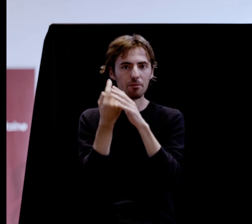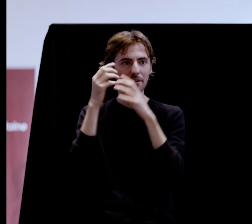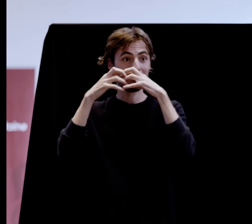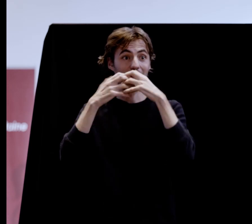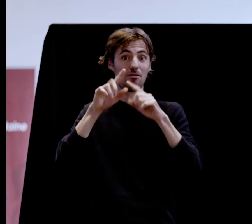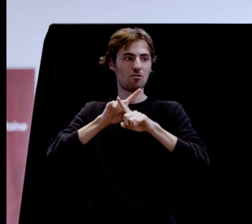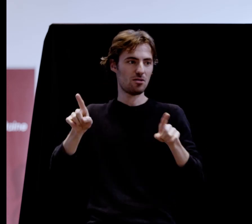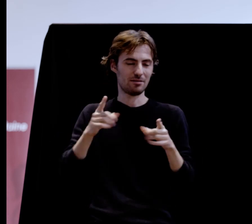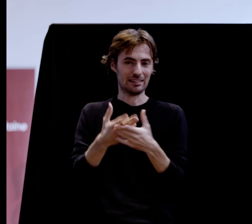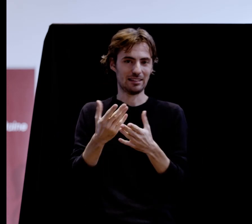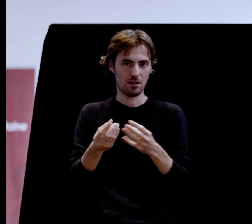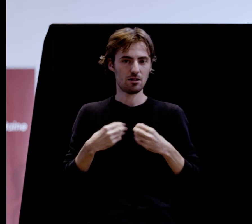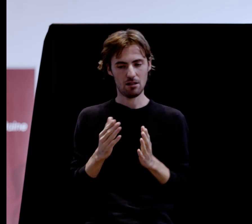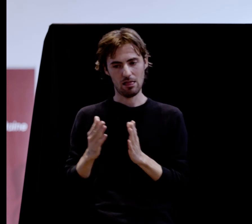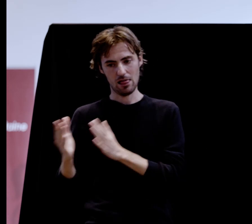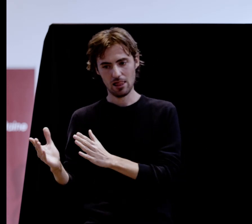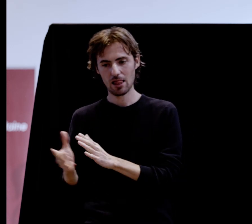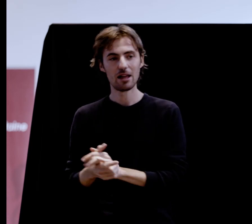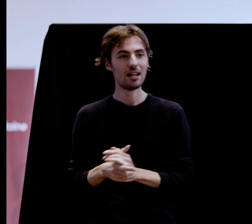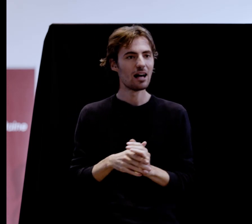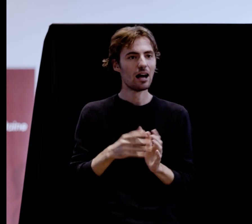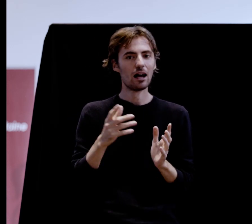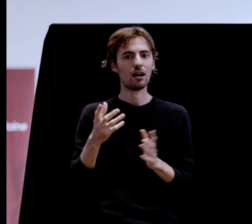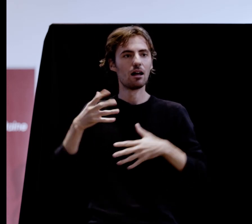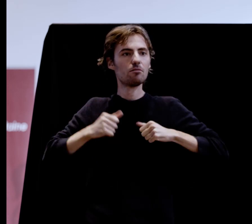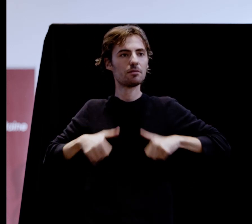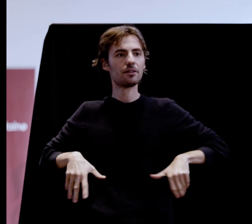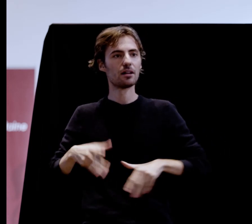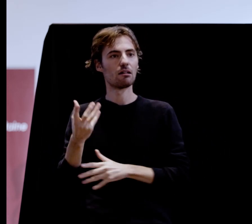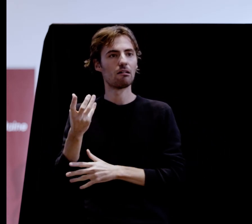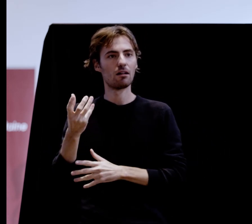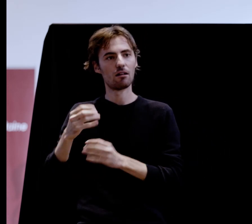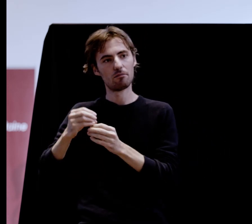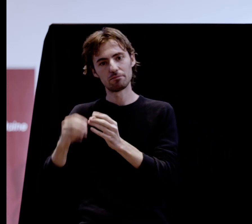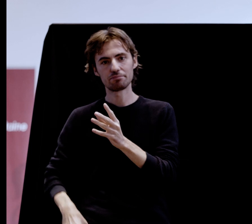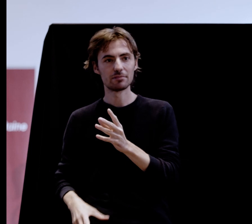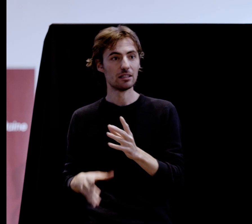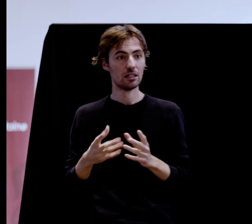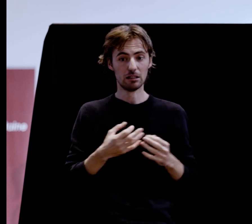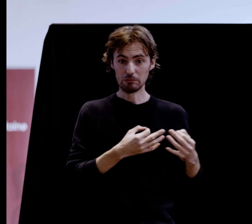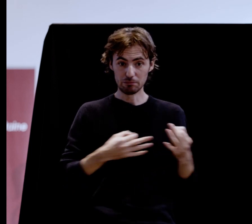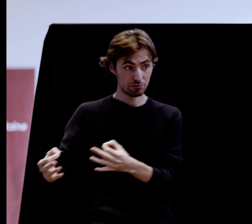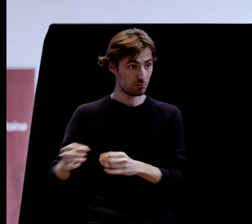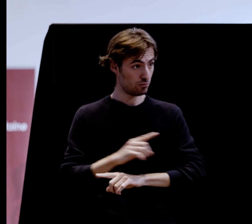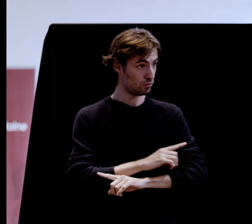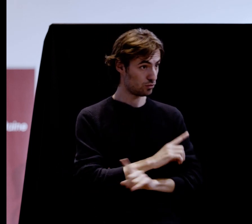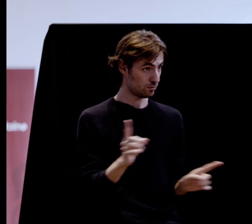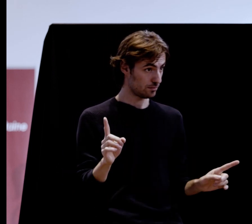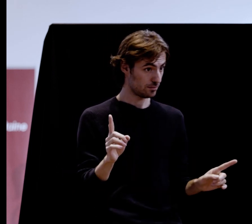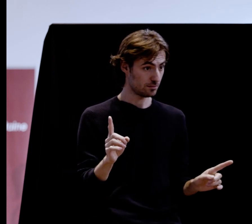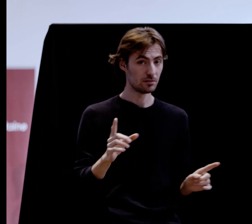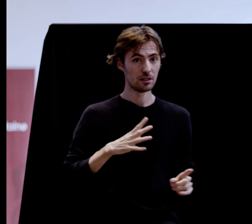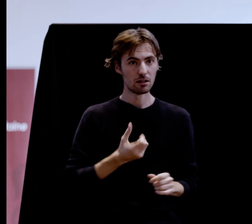Est-ce que ce retard cette absence de puberté est constante? Non.